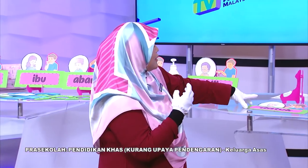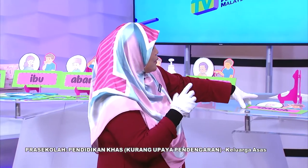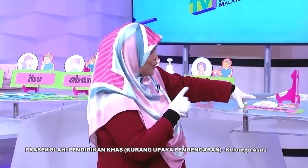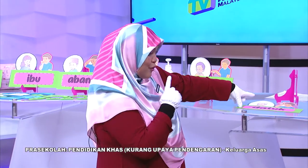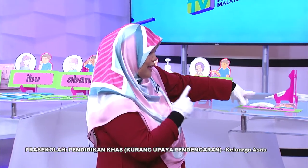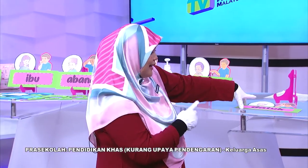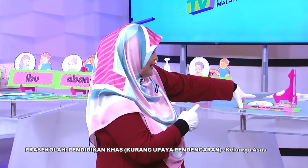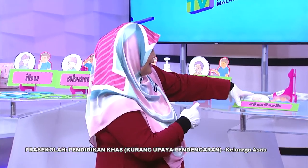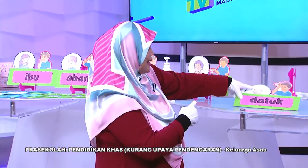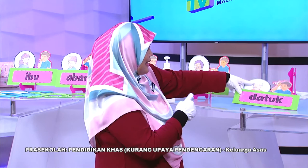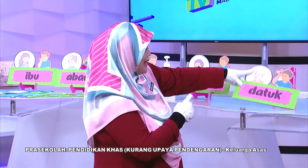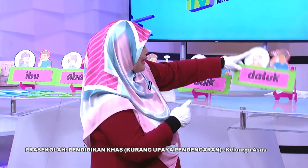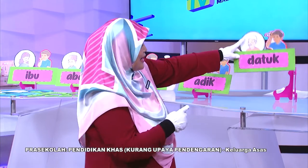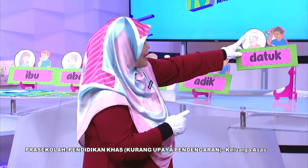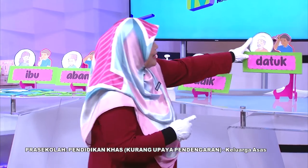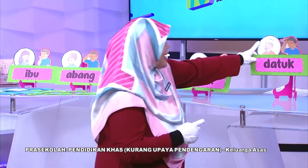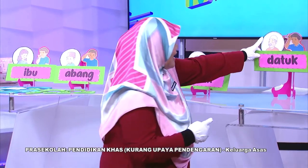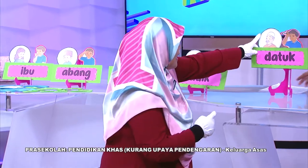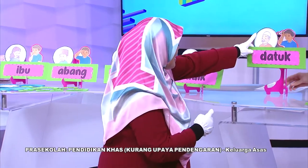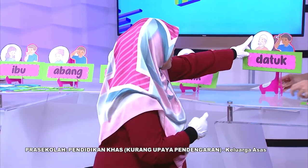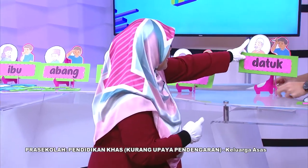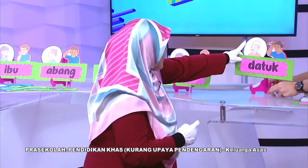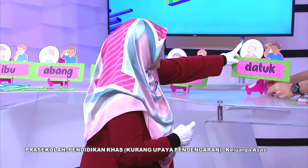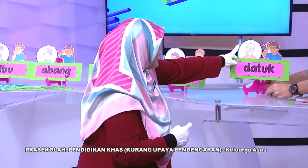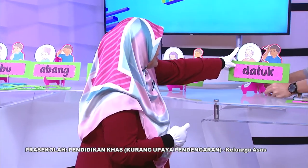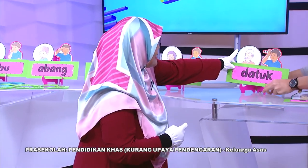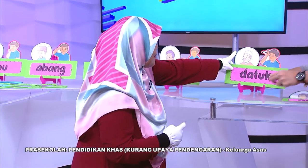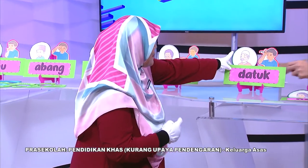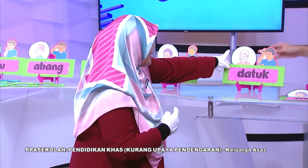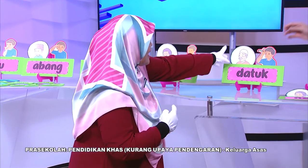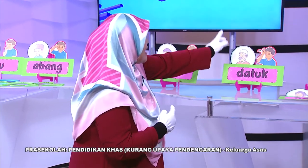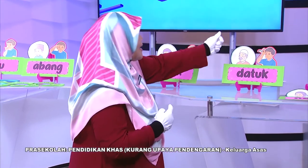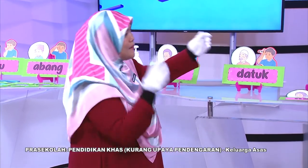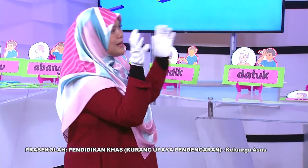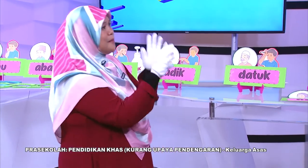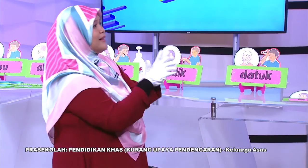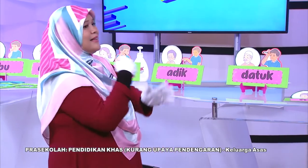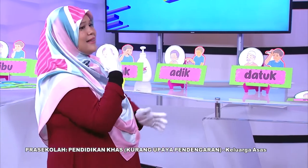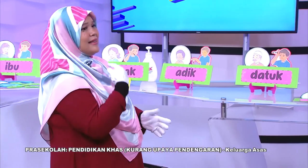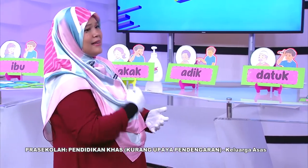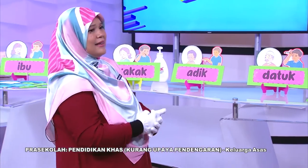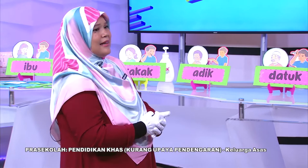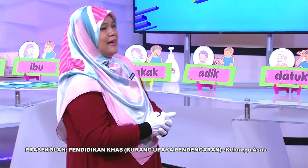Tunjukkan cie Dah sabaah nambah cepet ada